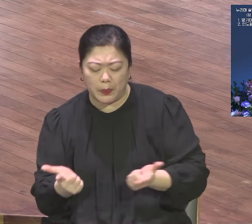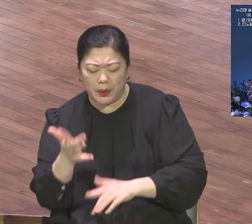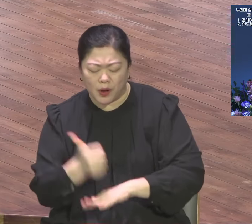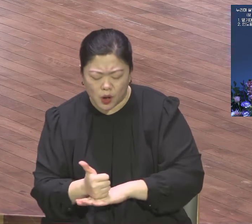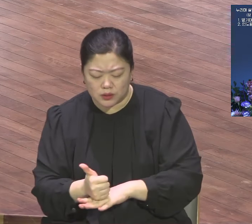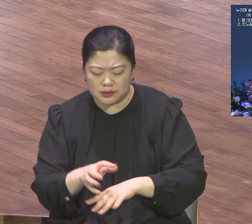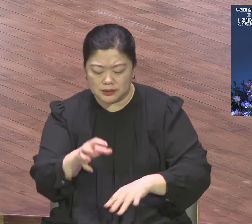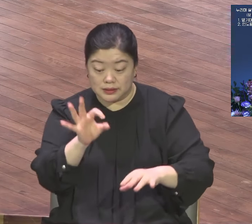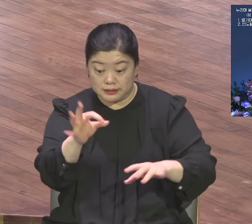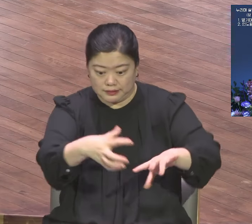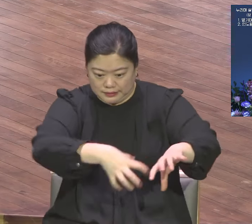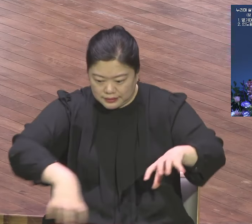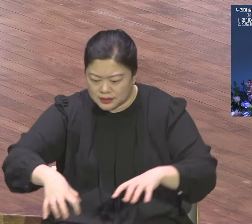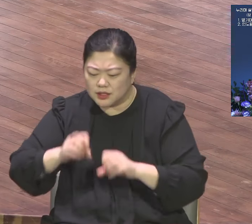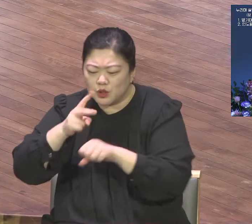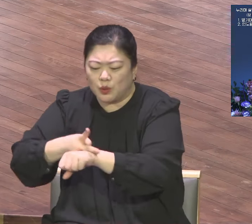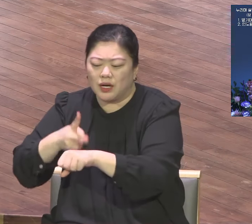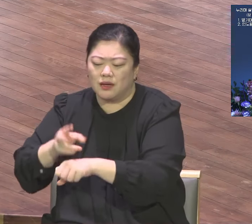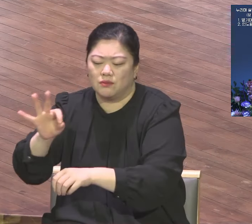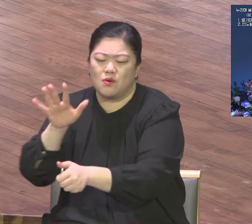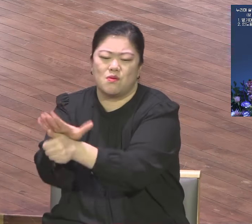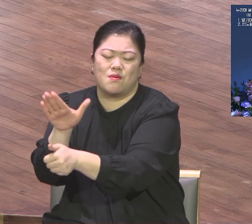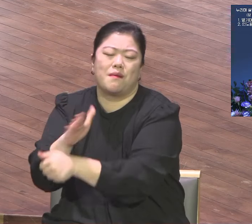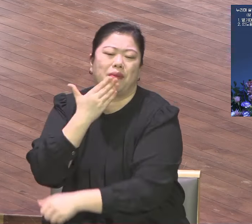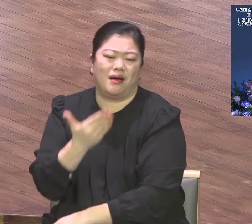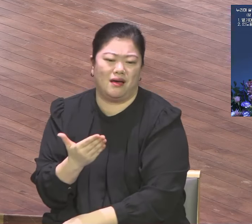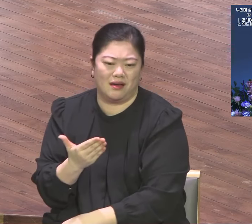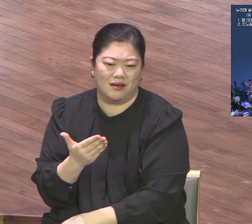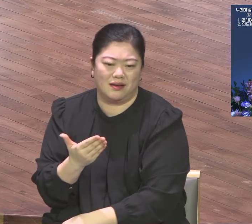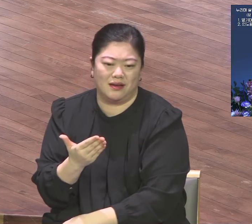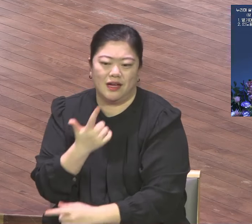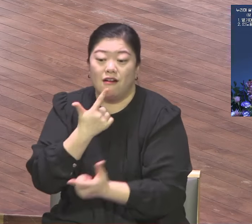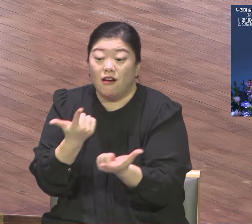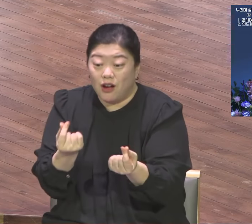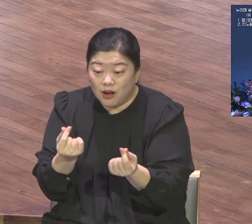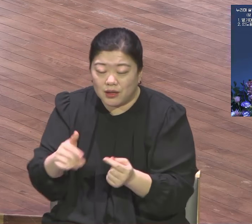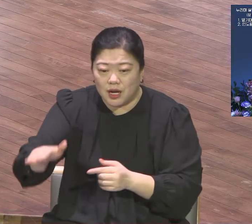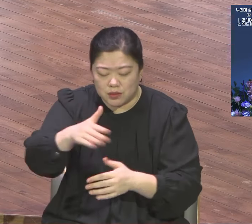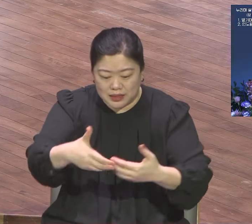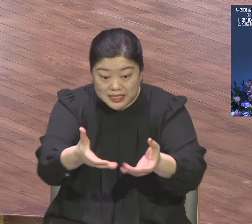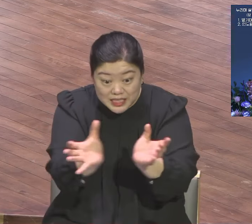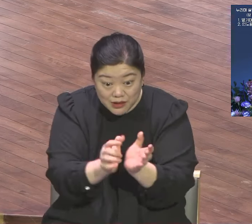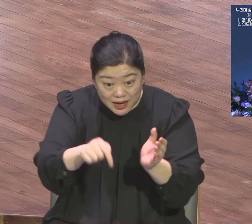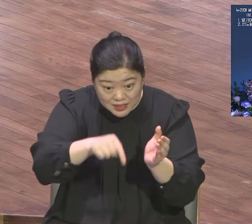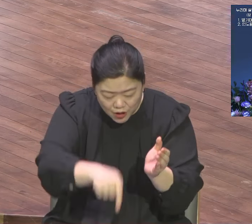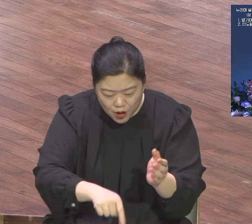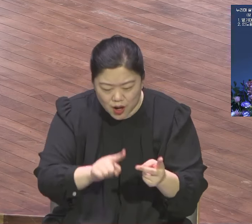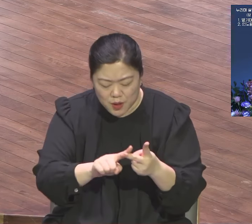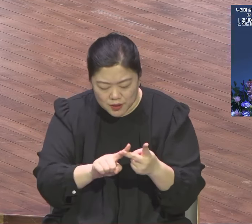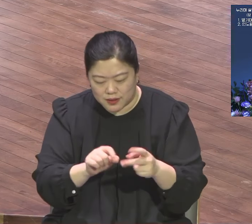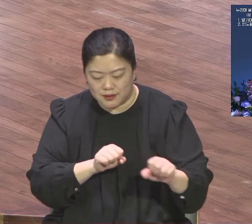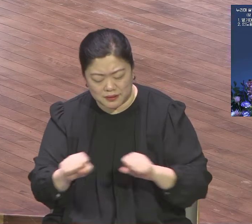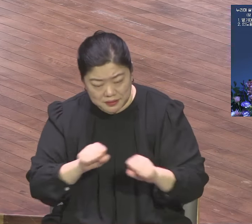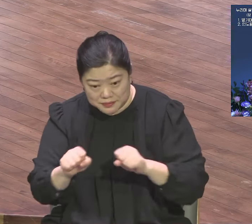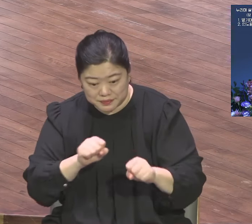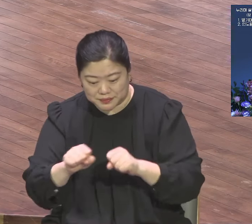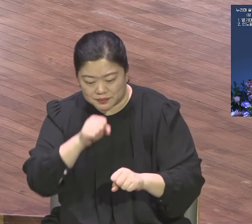하면서 여러분이 앞으로 직분을 맡아서 교회를 할 때 뭐 기관에서 부서에서 뭐 일할 때